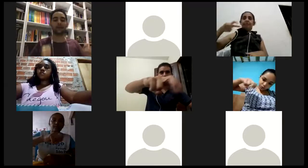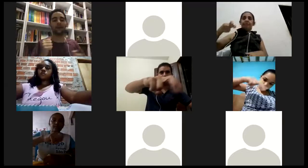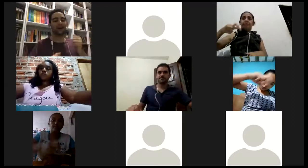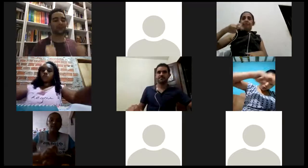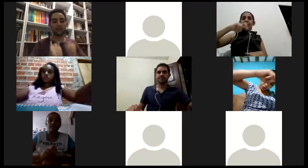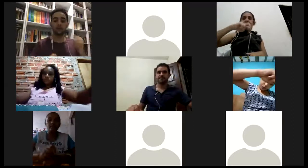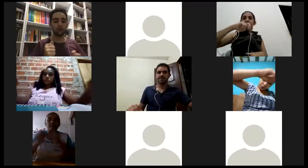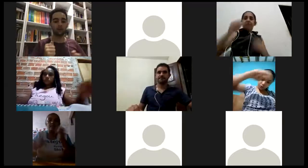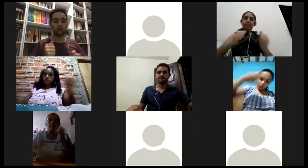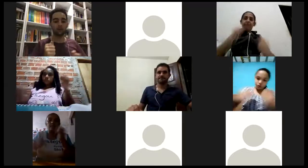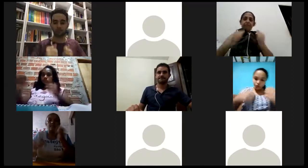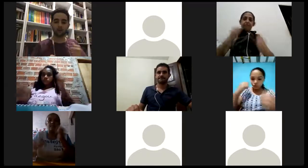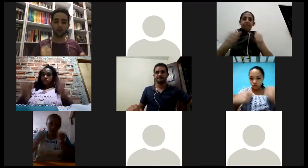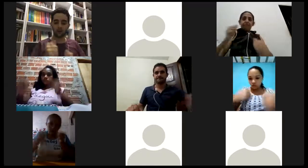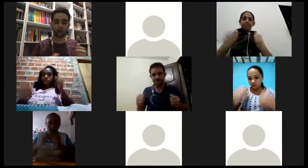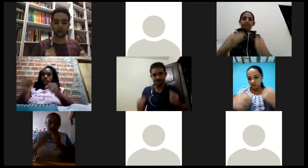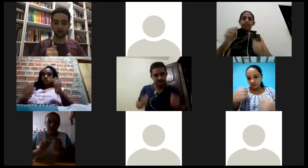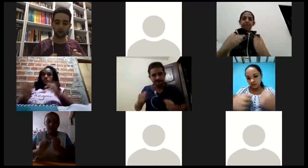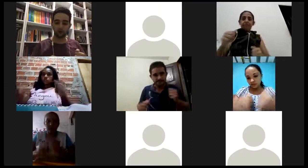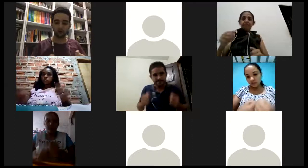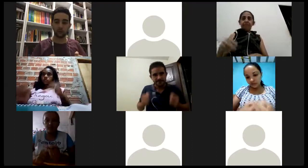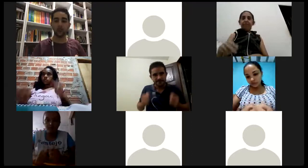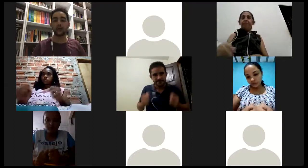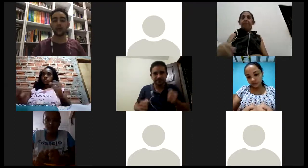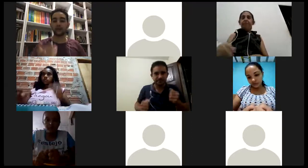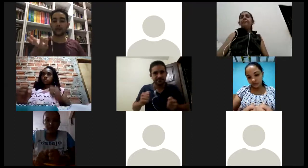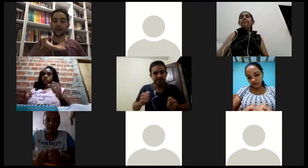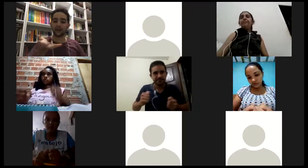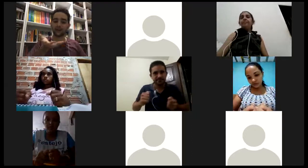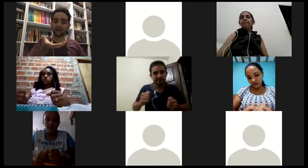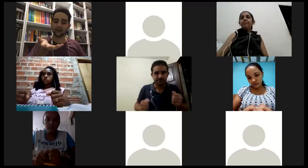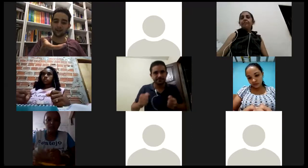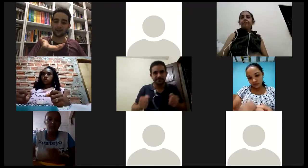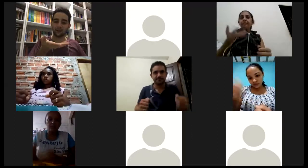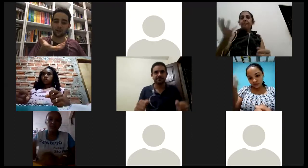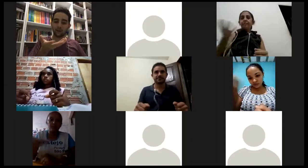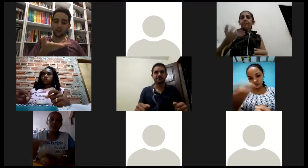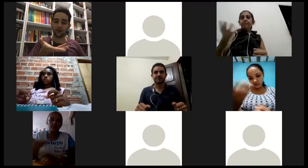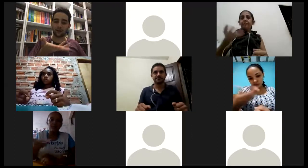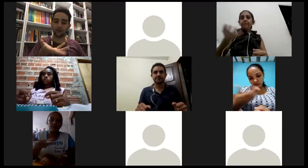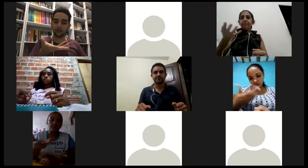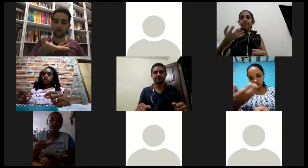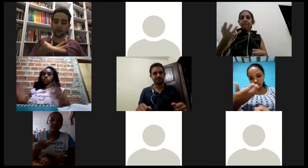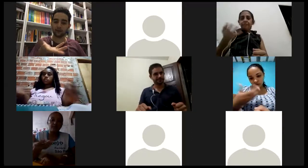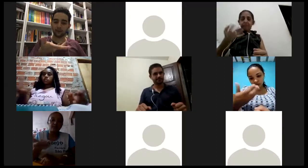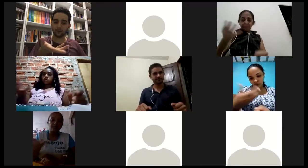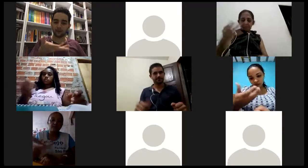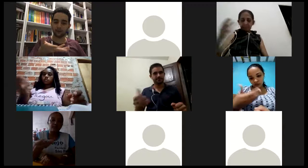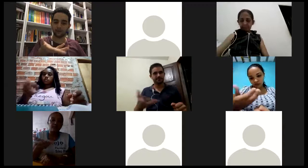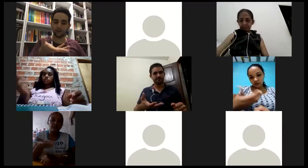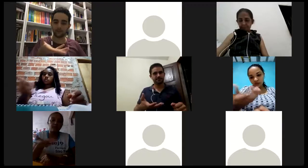tem assim, com expressão corporal. E também tem assim, com a mão aberta virada para